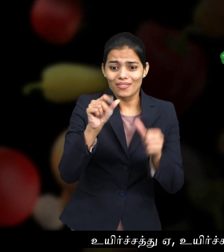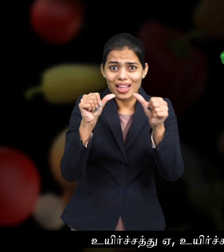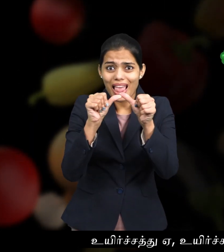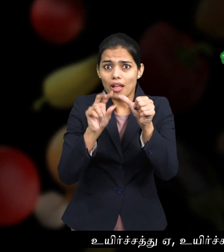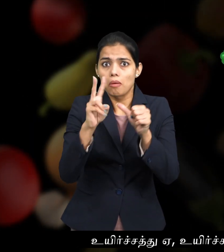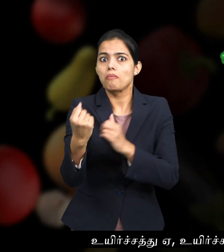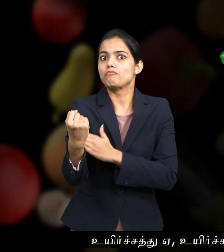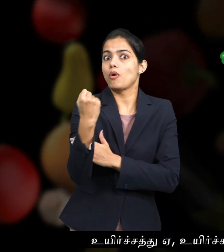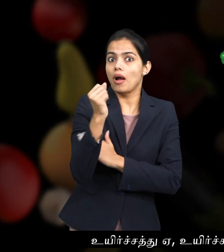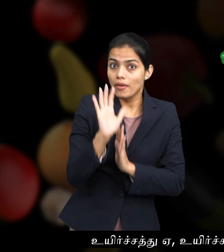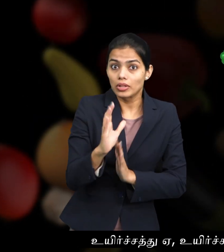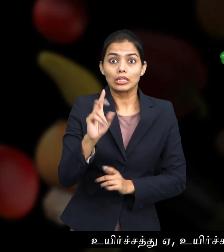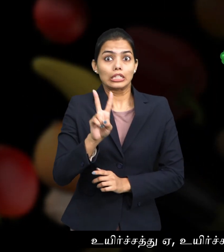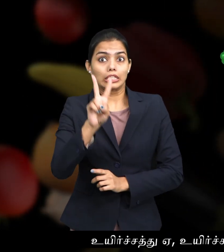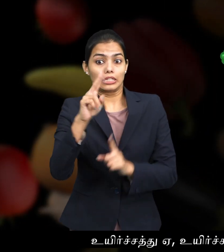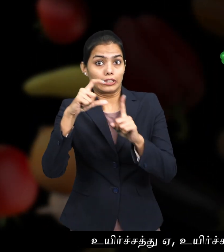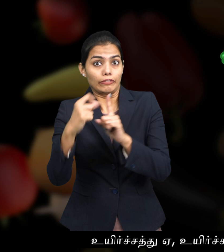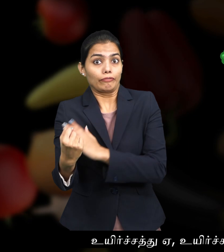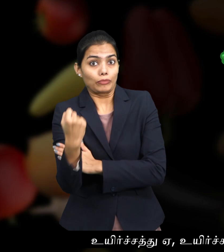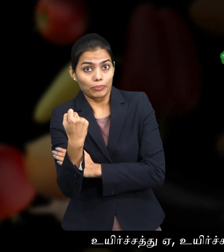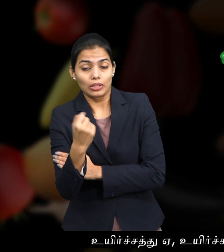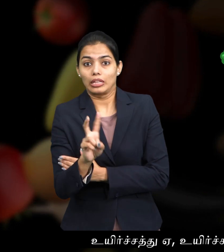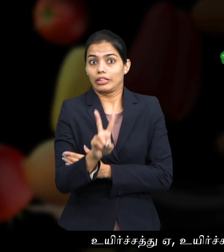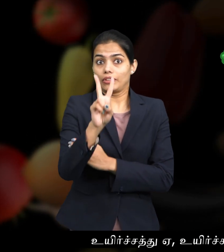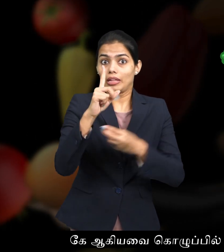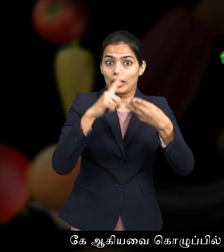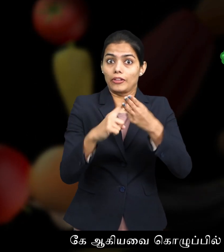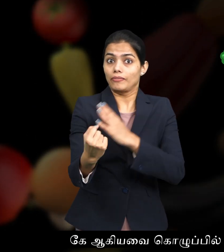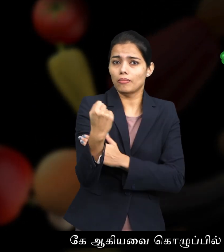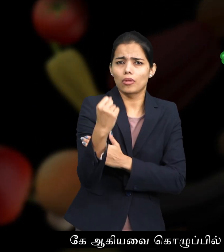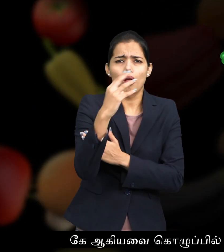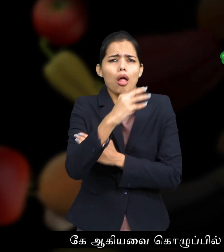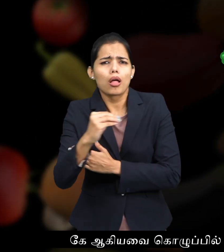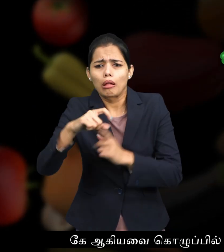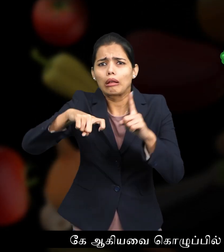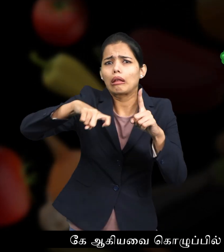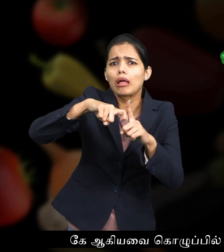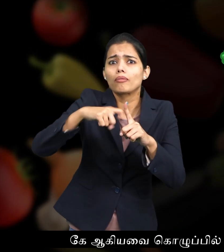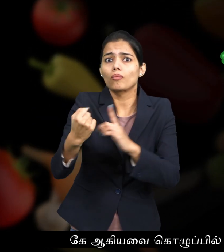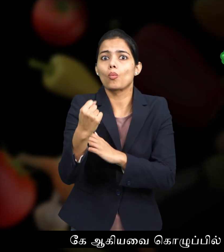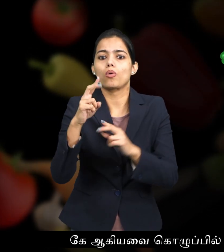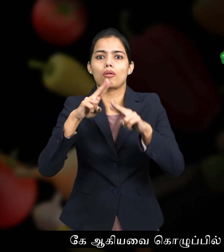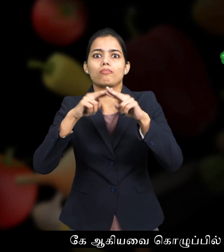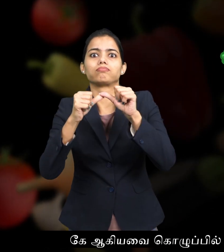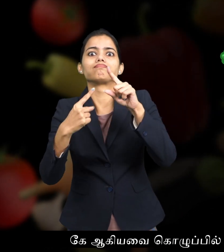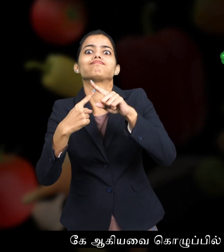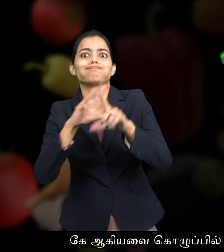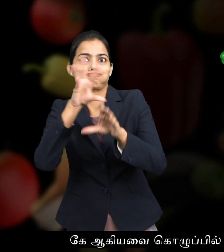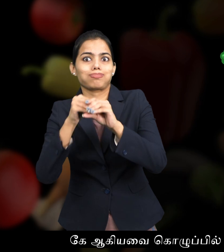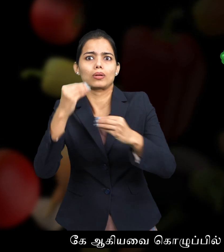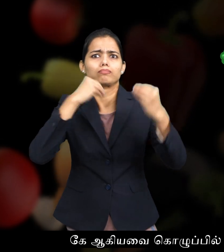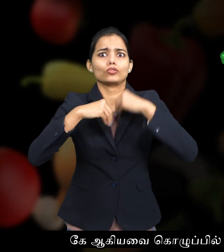உயிர்ச்சத்து ஏ, உயிர்ச்சத்து டி, உயிர்ச்சத்து இ மற்றும் கே ஆகியவை கொழுப்பில்